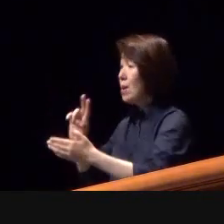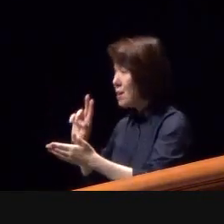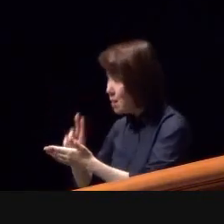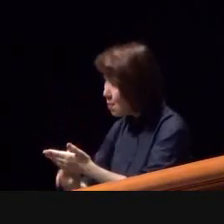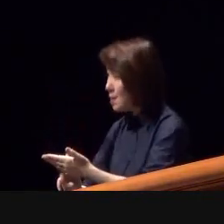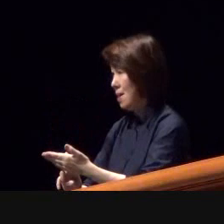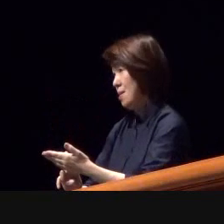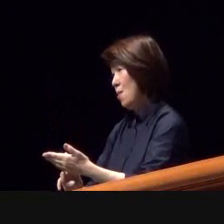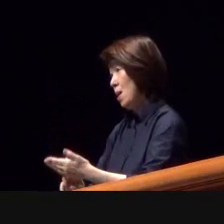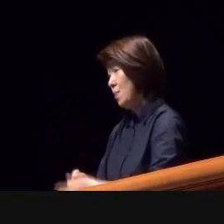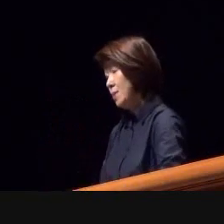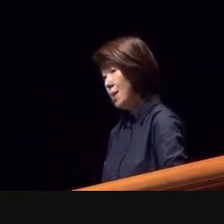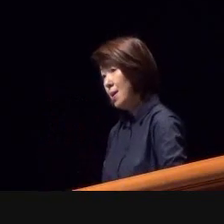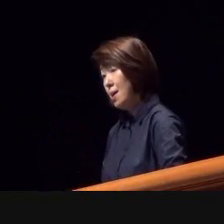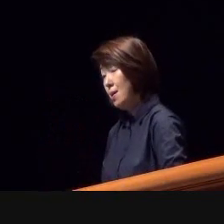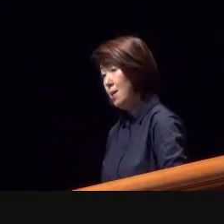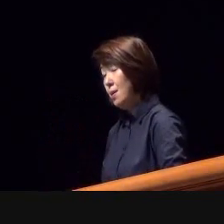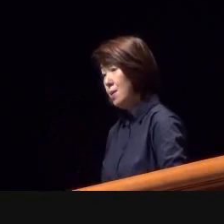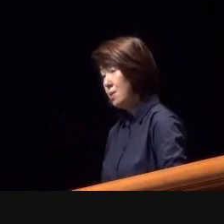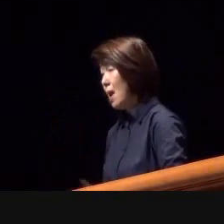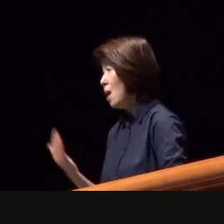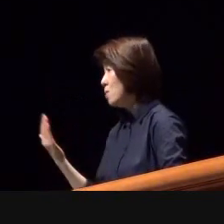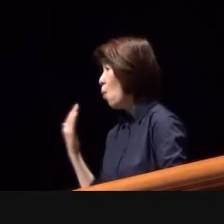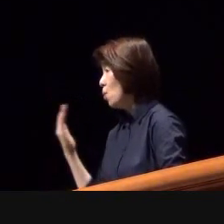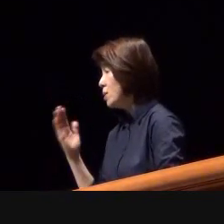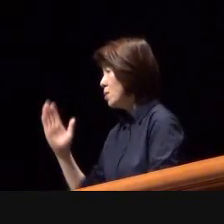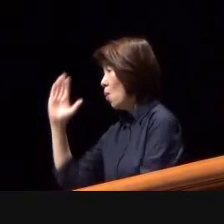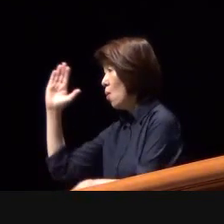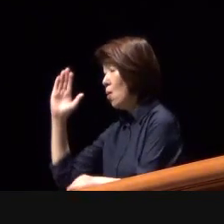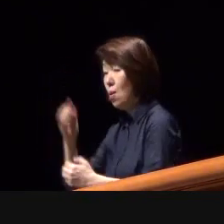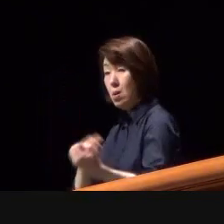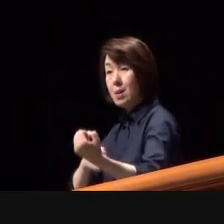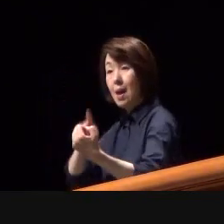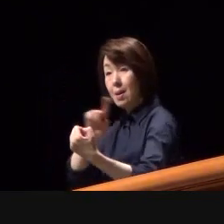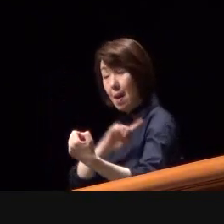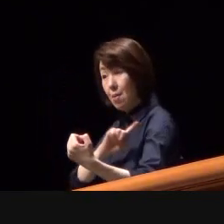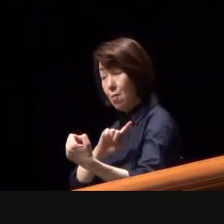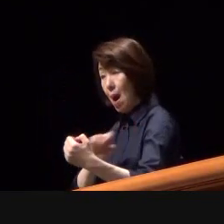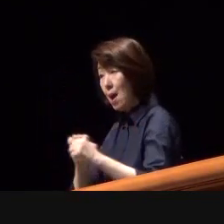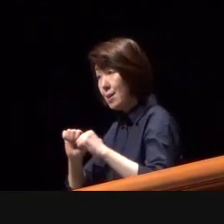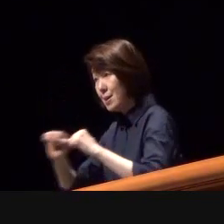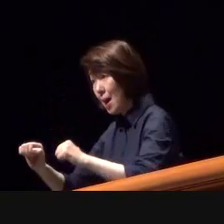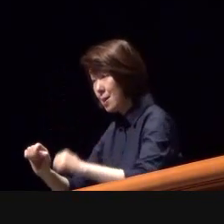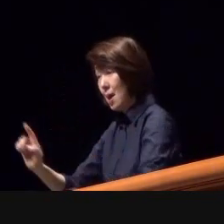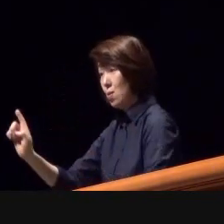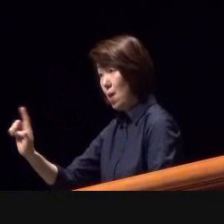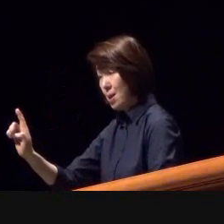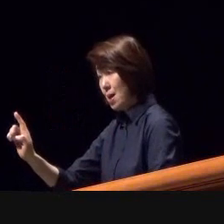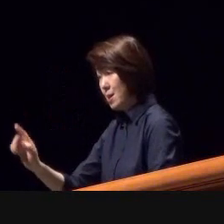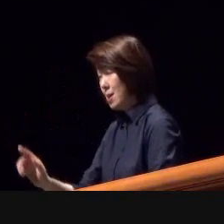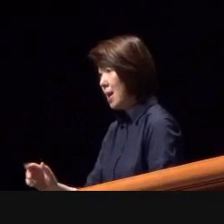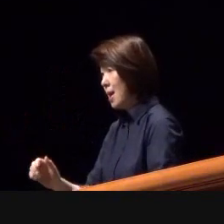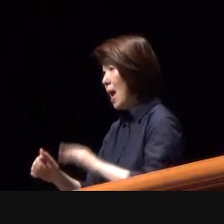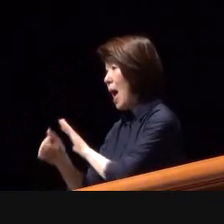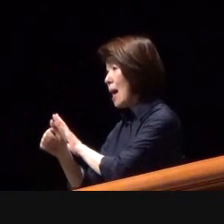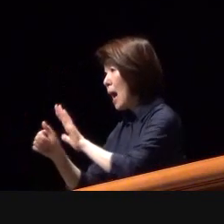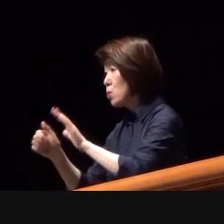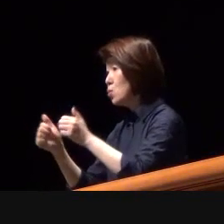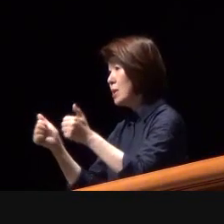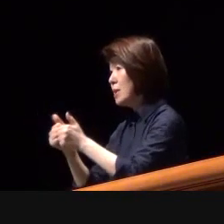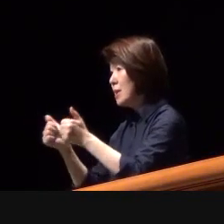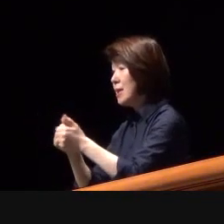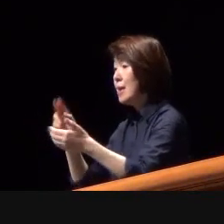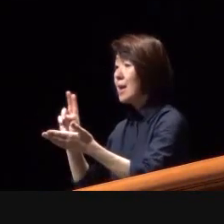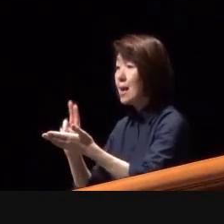のではありませんか。そして当時の政権はですね、何をしようとしたか、閣議決定を行おうと